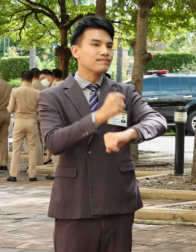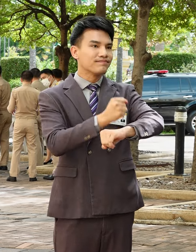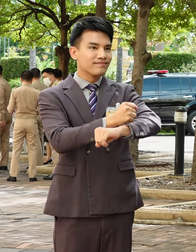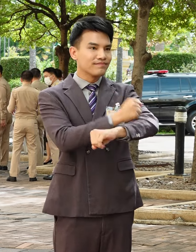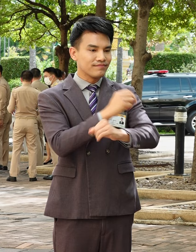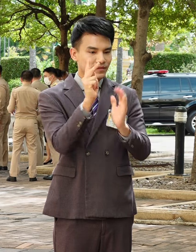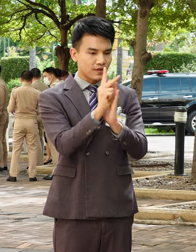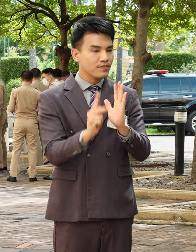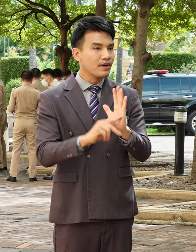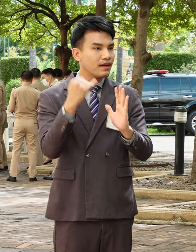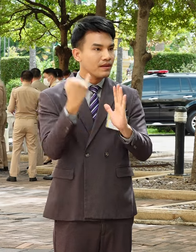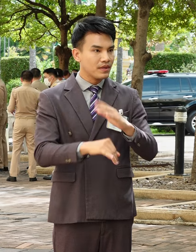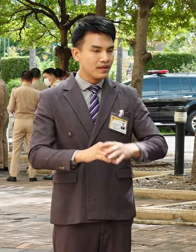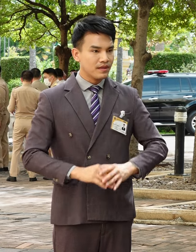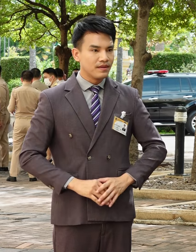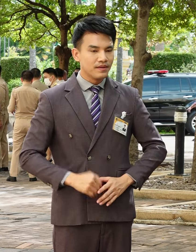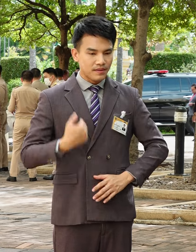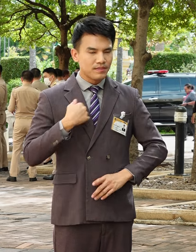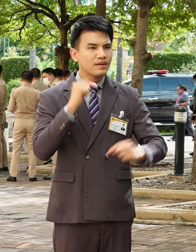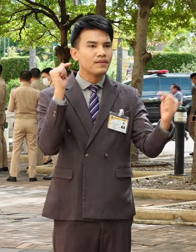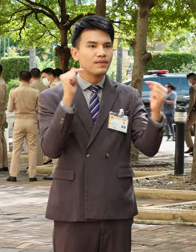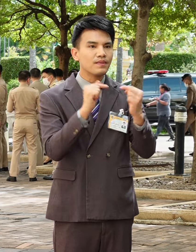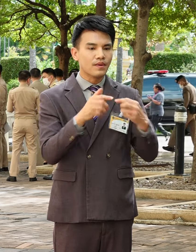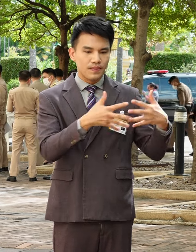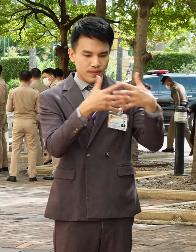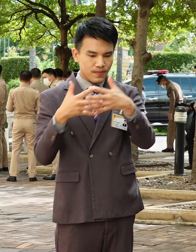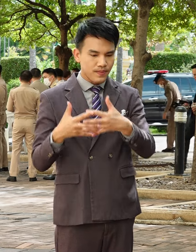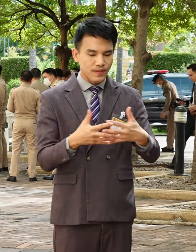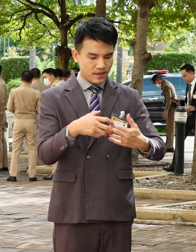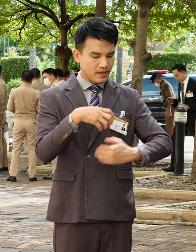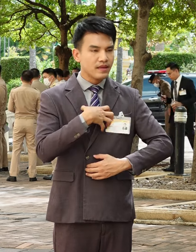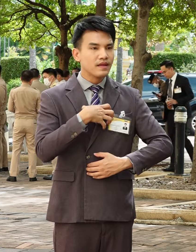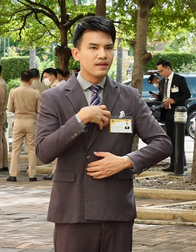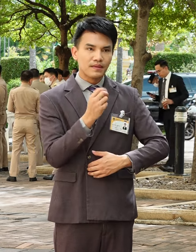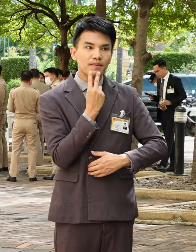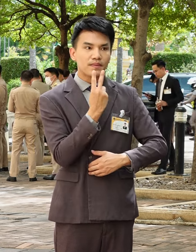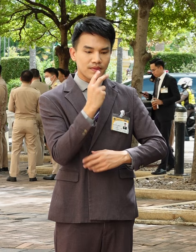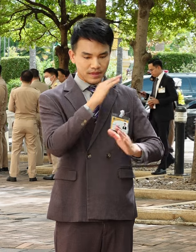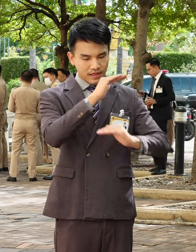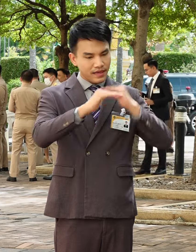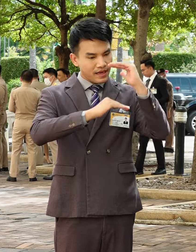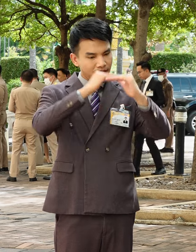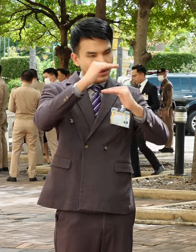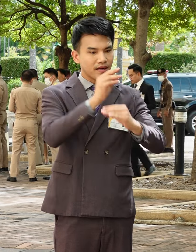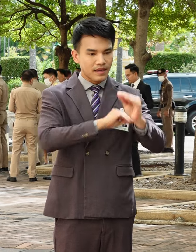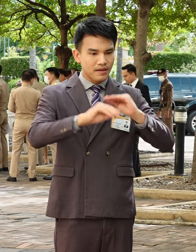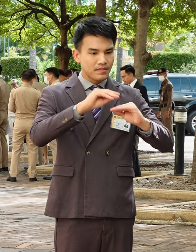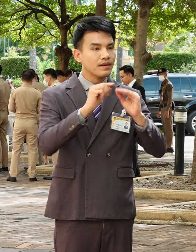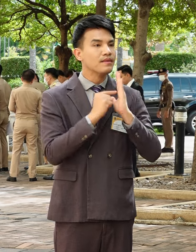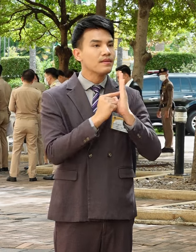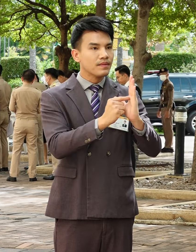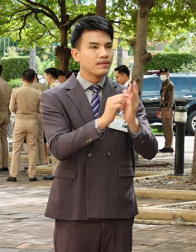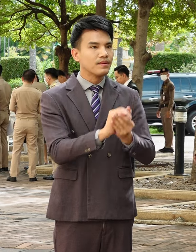าติมากขึ้นมีบางประเด็นที่ทางสหรัฐนะครับอยากจะเห็นการพัฒนาให้มากขึ้นยกตัวอย่างเช่